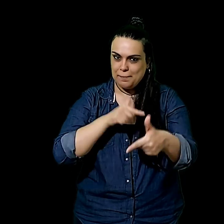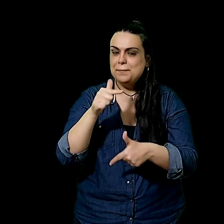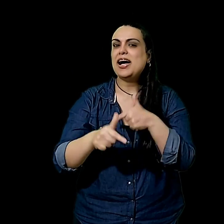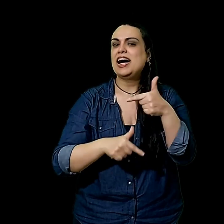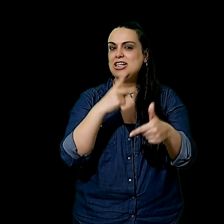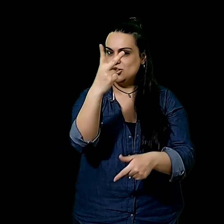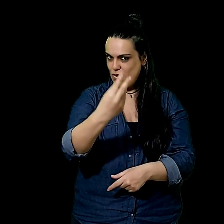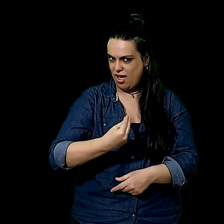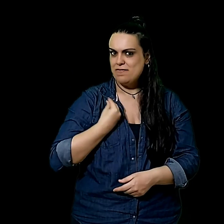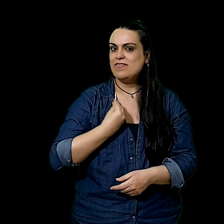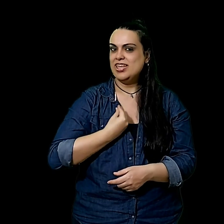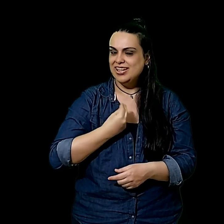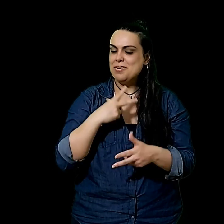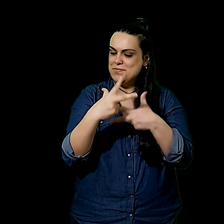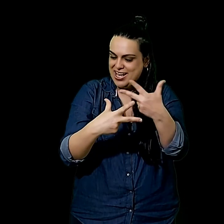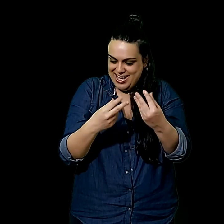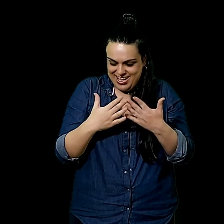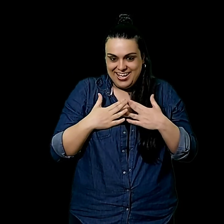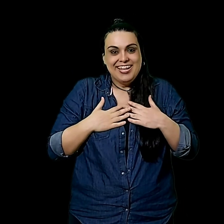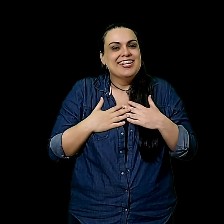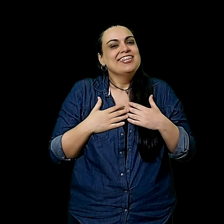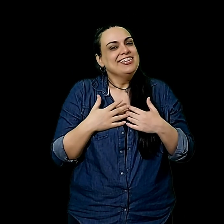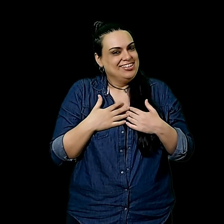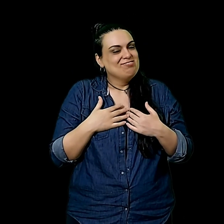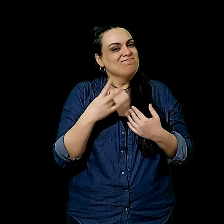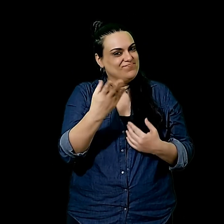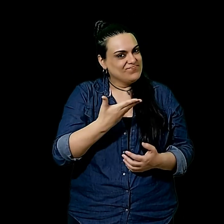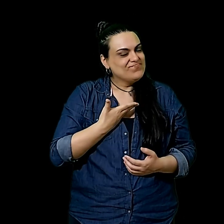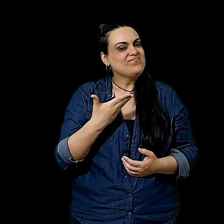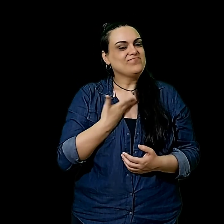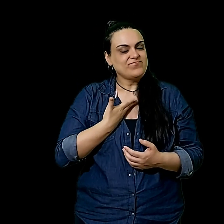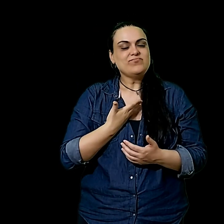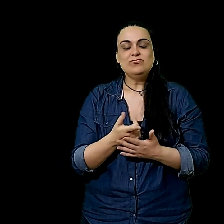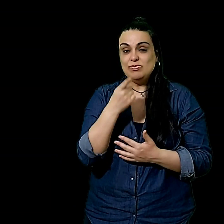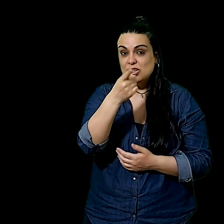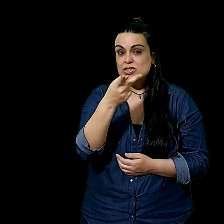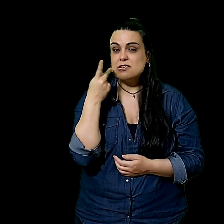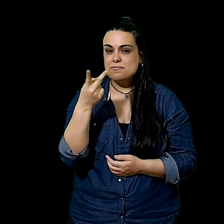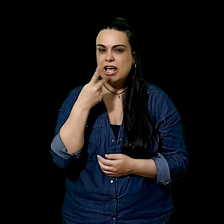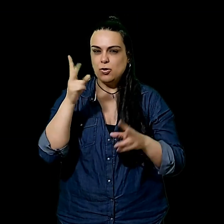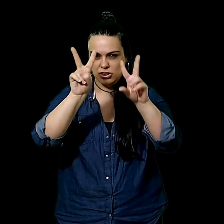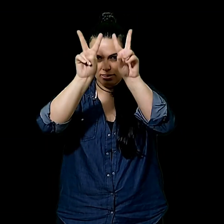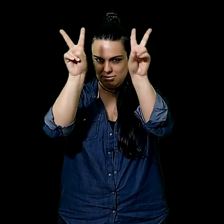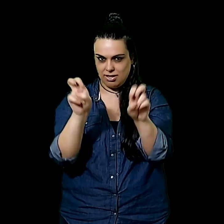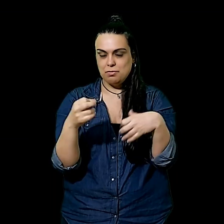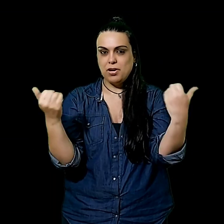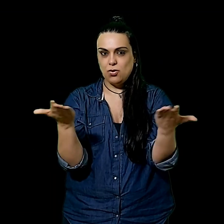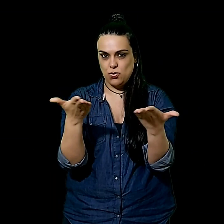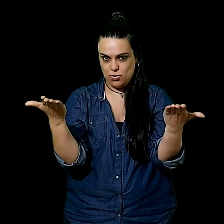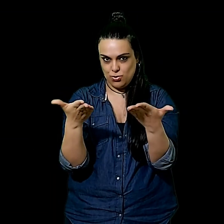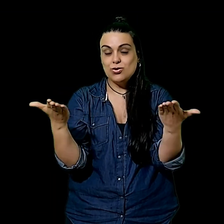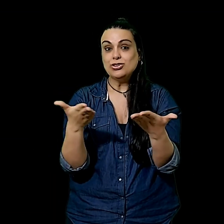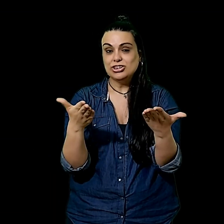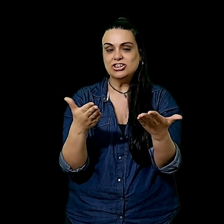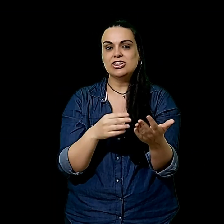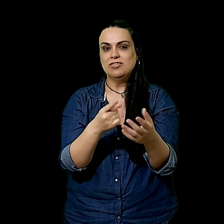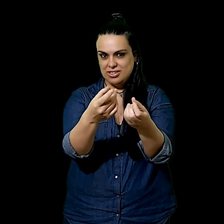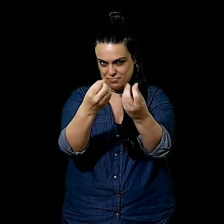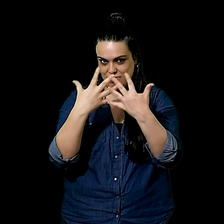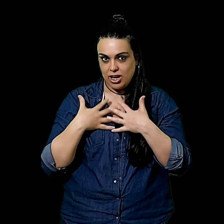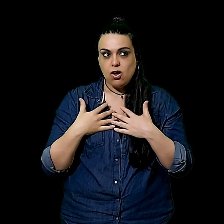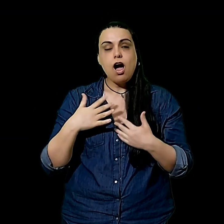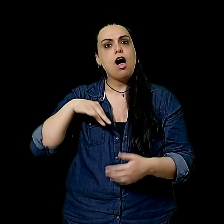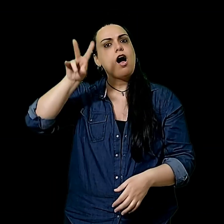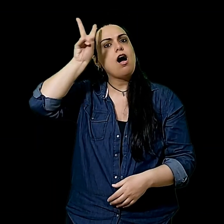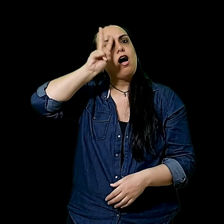um presente para mim, enfim. Quando você me falou desse tema de hoje, justamente o tema de hoje,